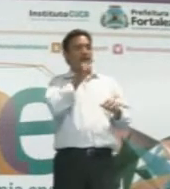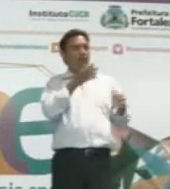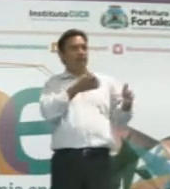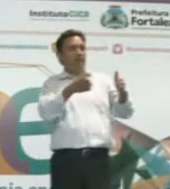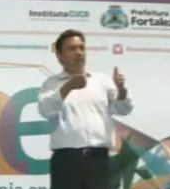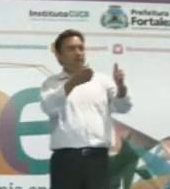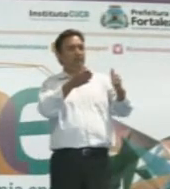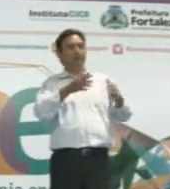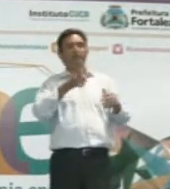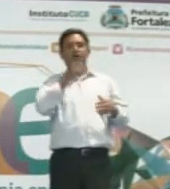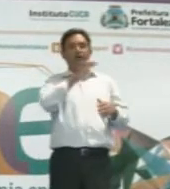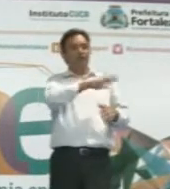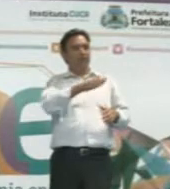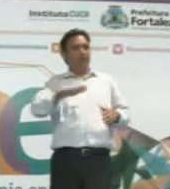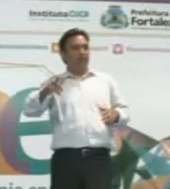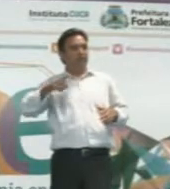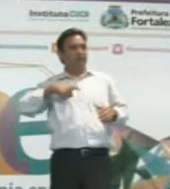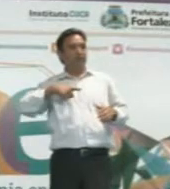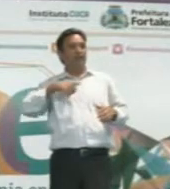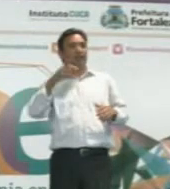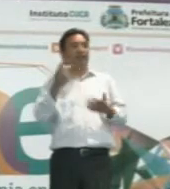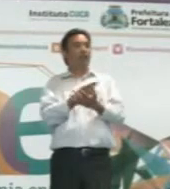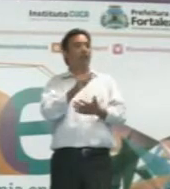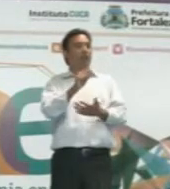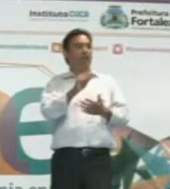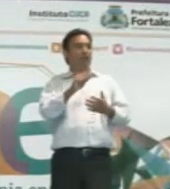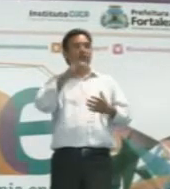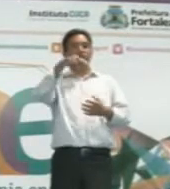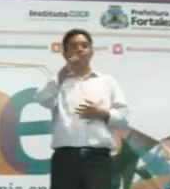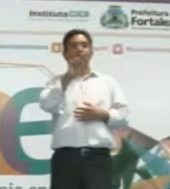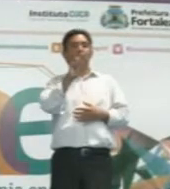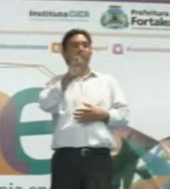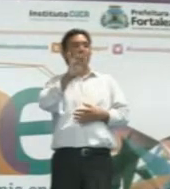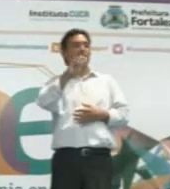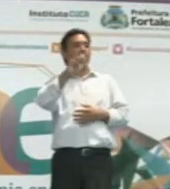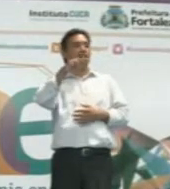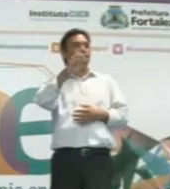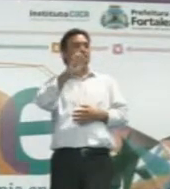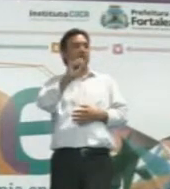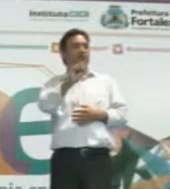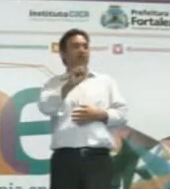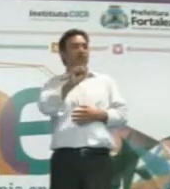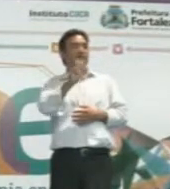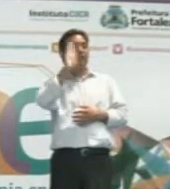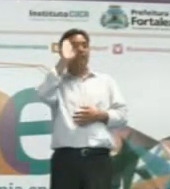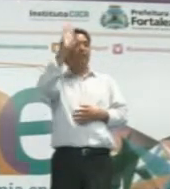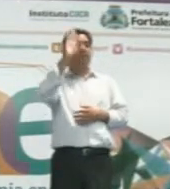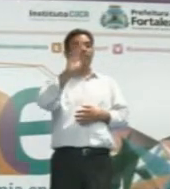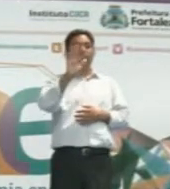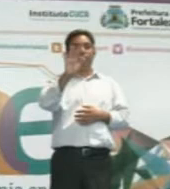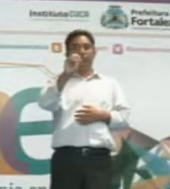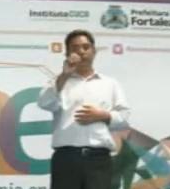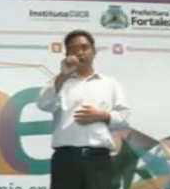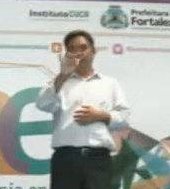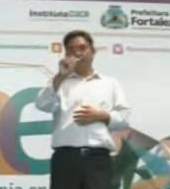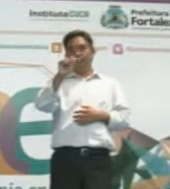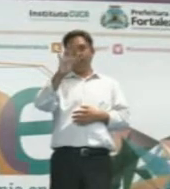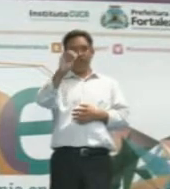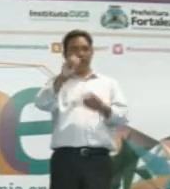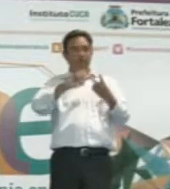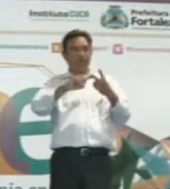e mares adquirem níveis altos de nutrientes, especialmente fosfato e nitrato, provocando